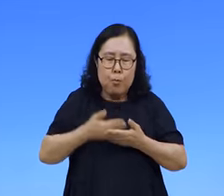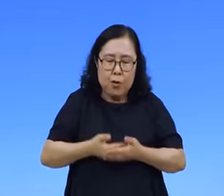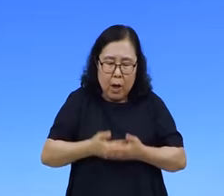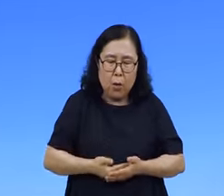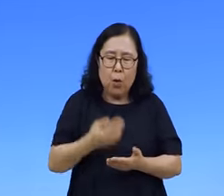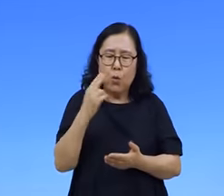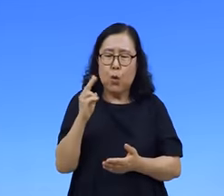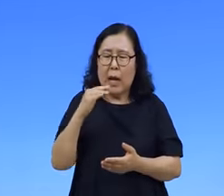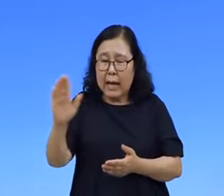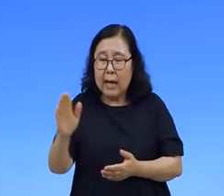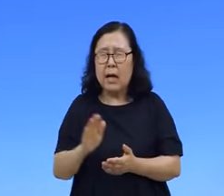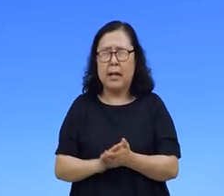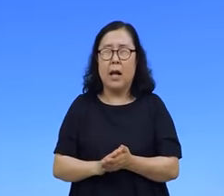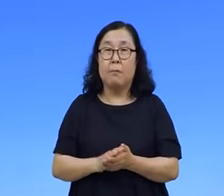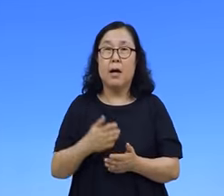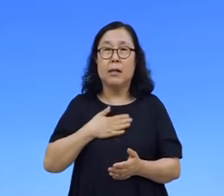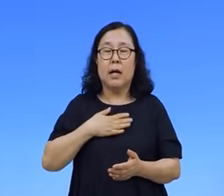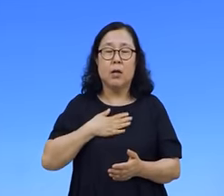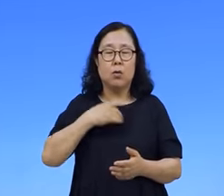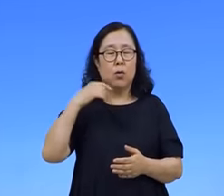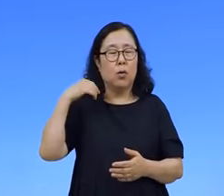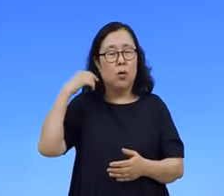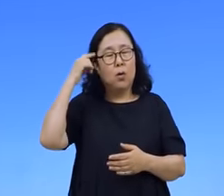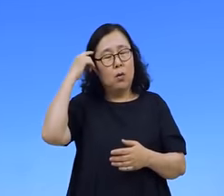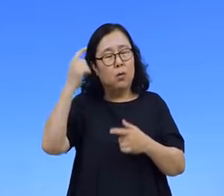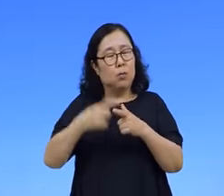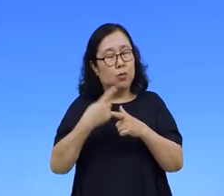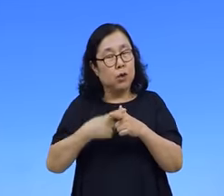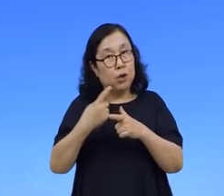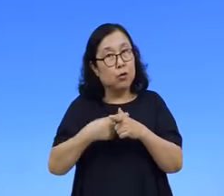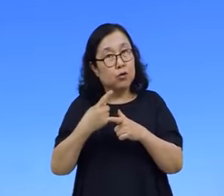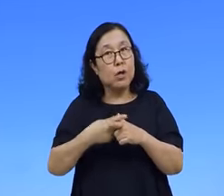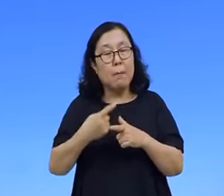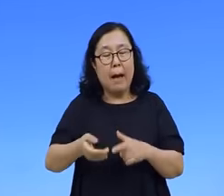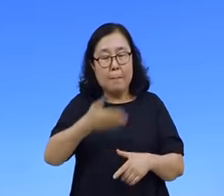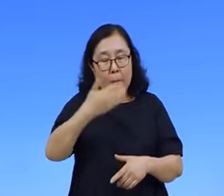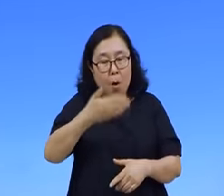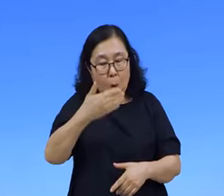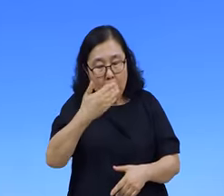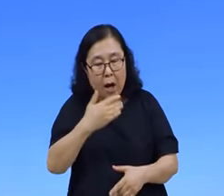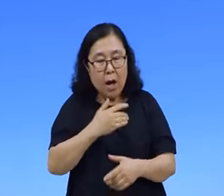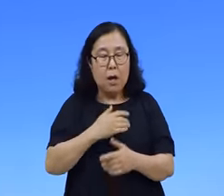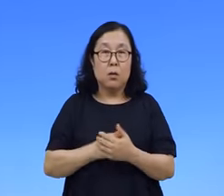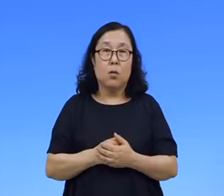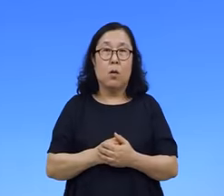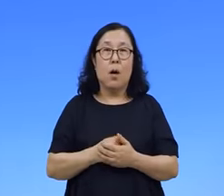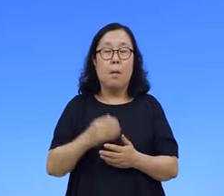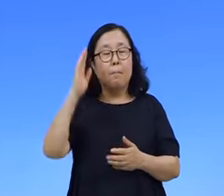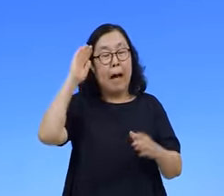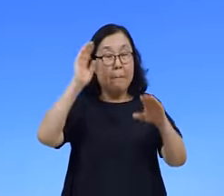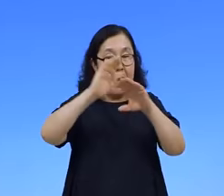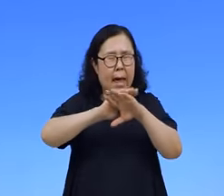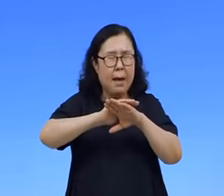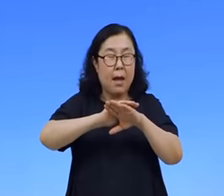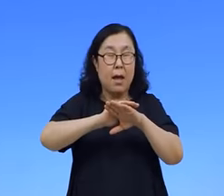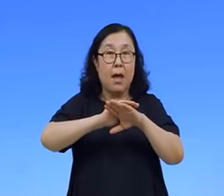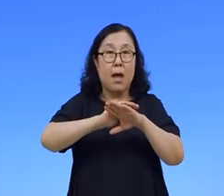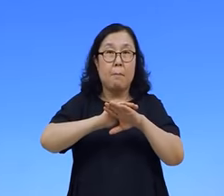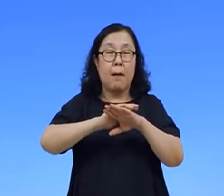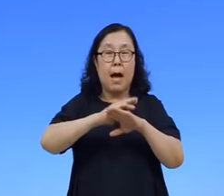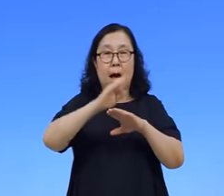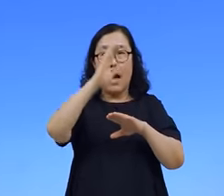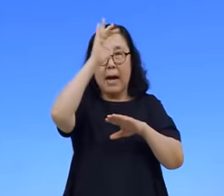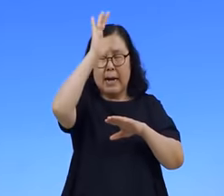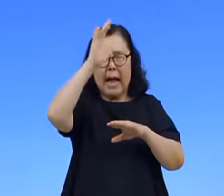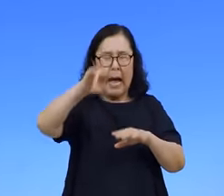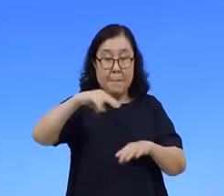끊임없이 폭식하게 만들고 막 자기도 이해가 안 될 정도로 막 계속 먹고 그래가지고 막 저녁에 또 막 갑자기 라면이 땡기고 그래가지고 막